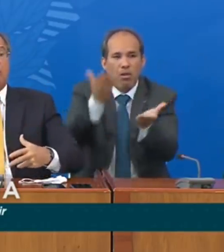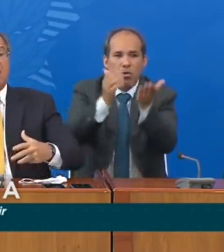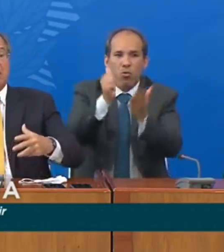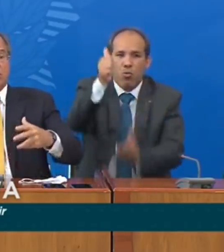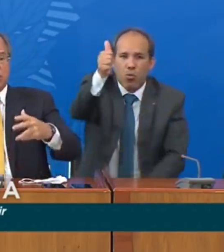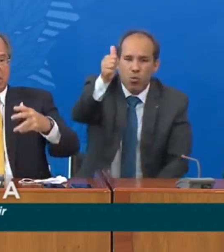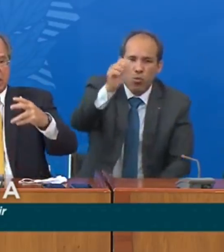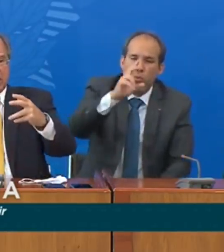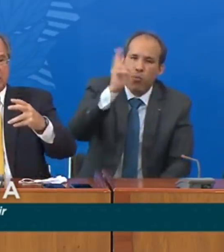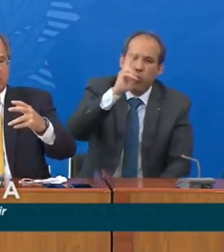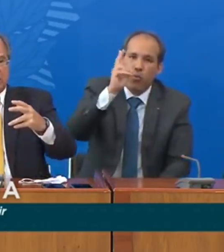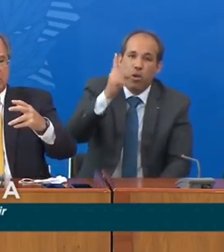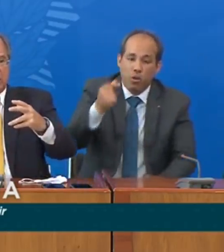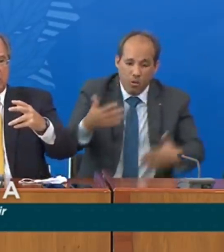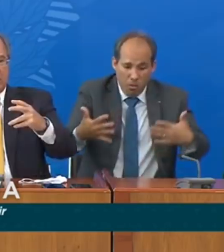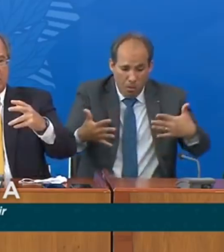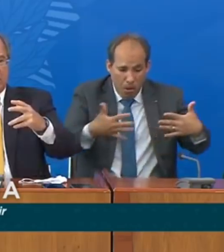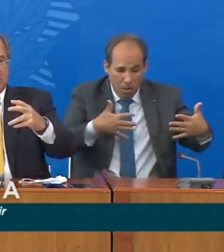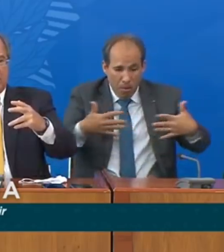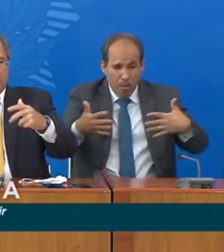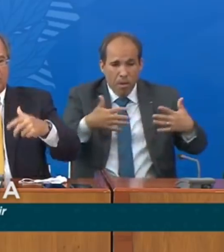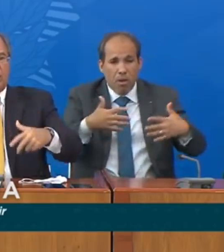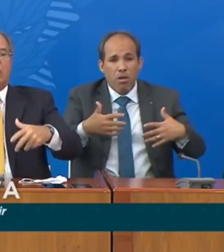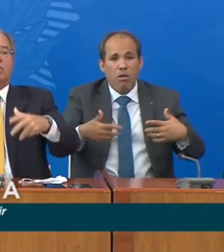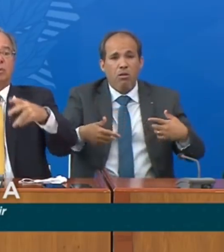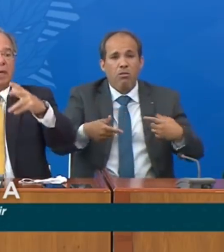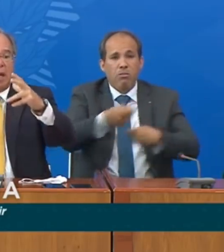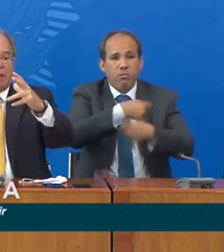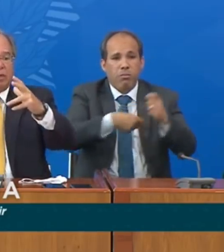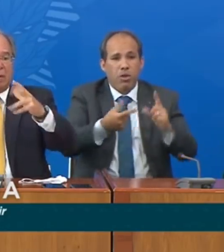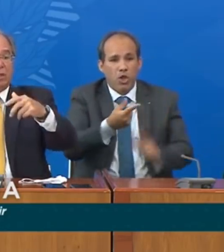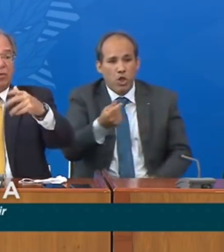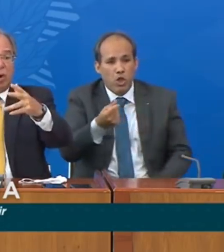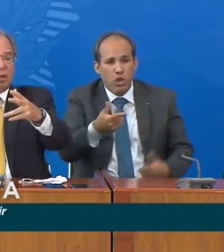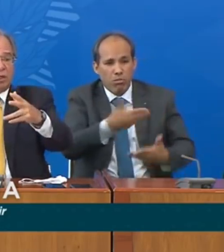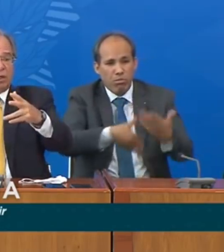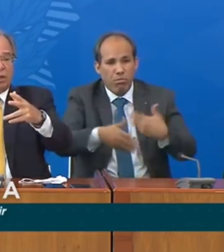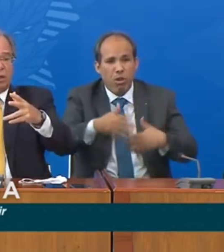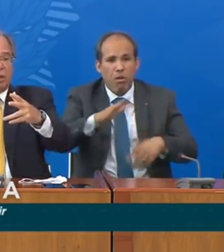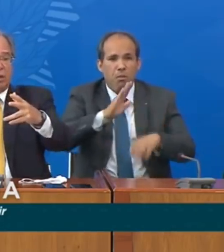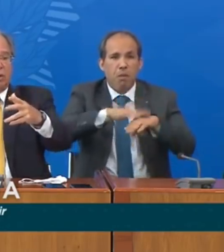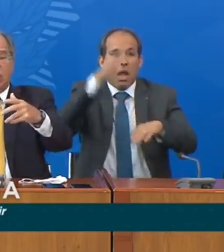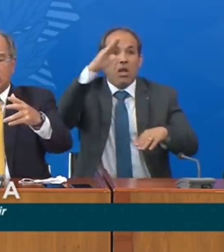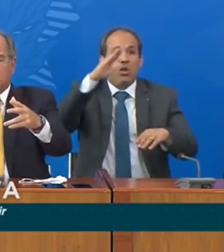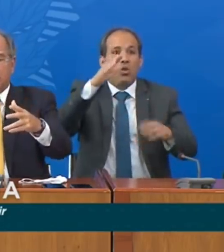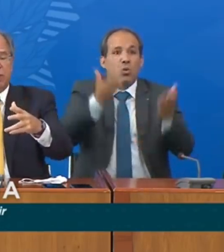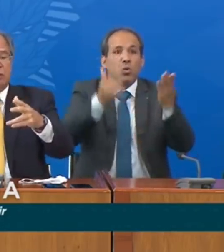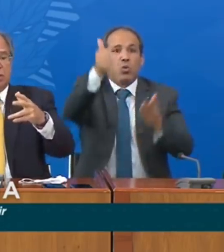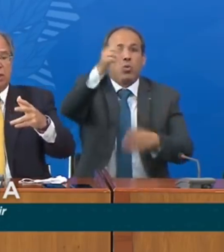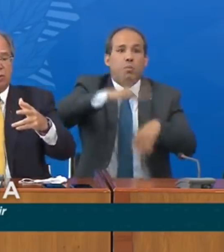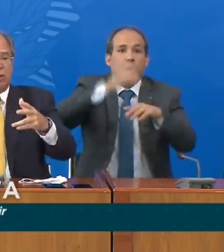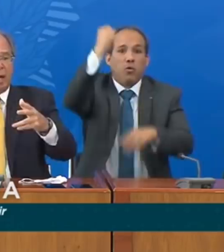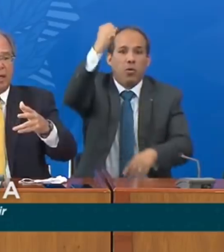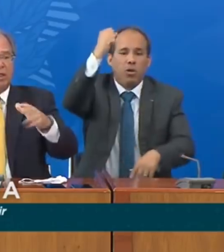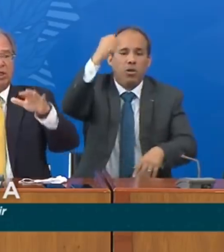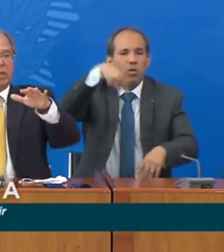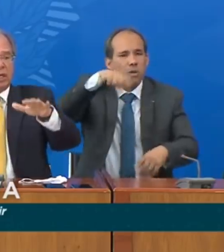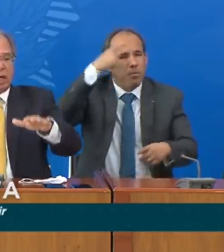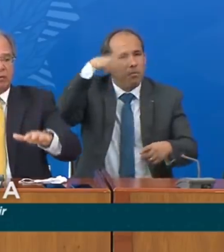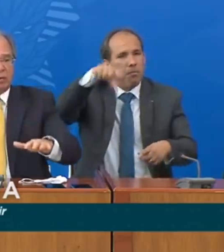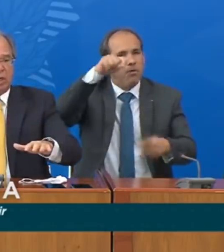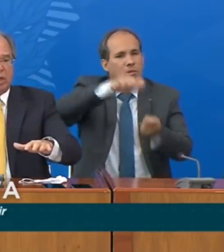esse aumento de arrecadação, em vez de virar um superávit mais forte, nós preferíamos transformar